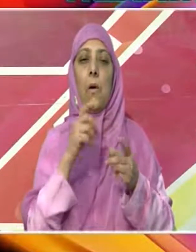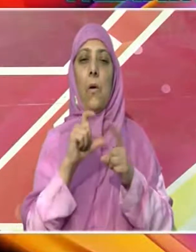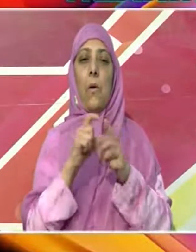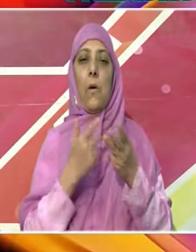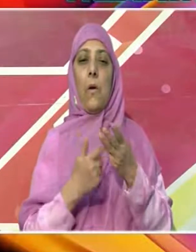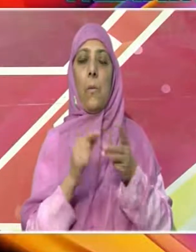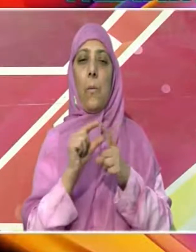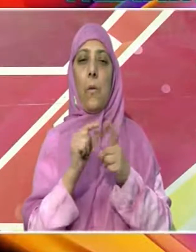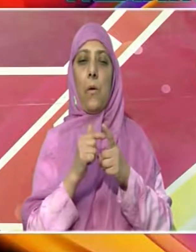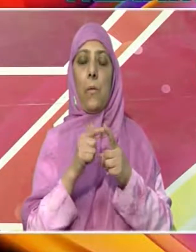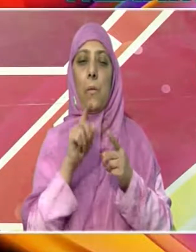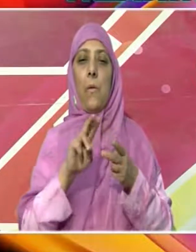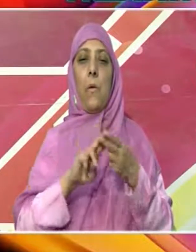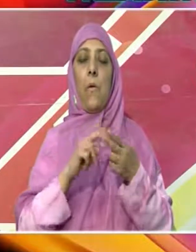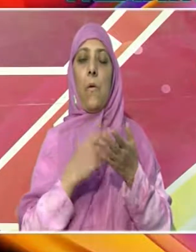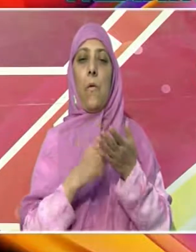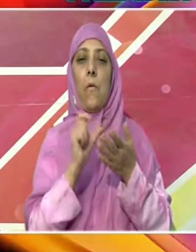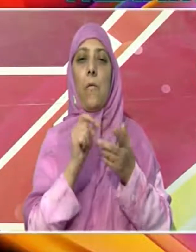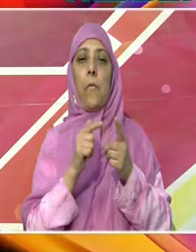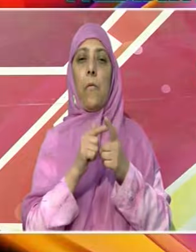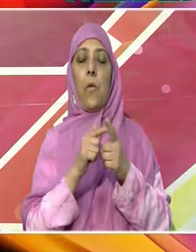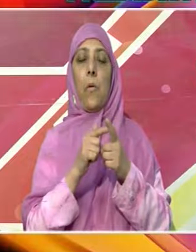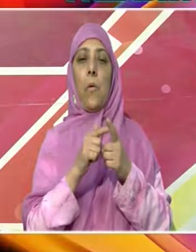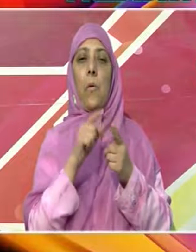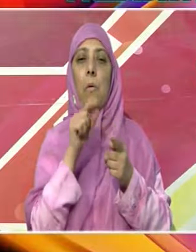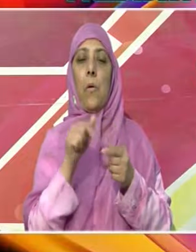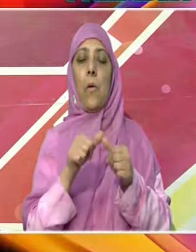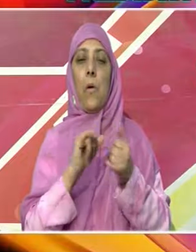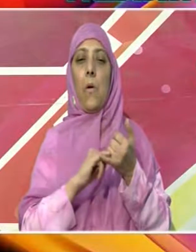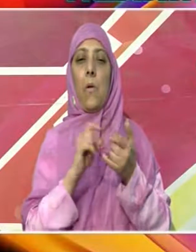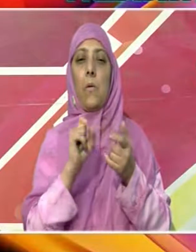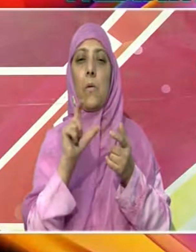मेवा उगने वालों की एसोसिएशन के साथ मिलकर